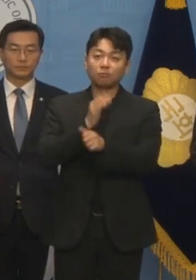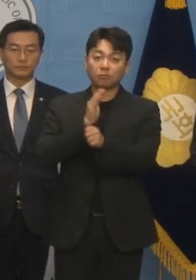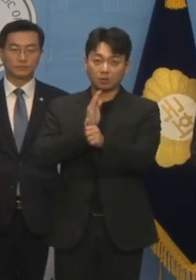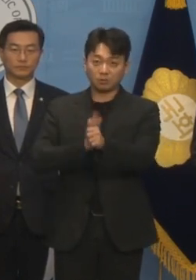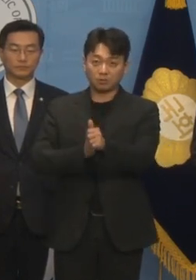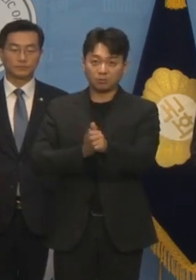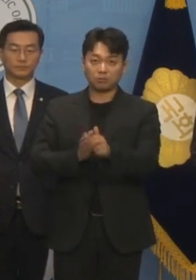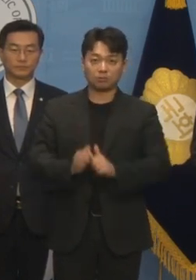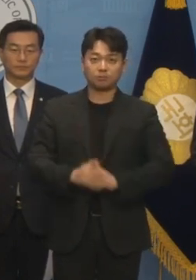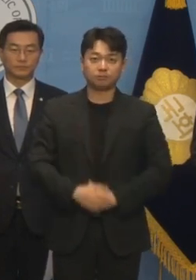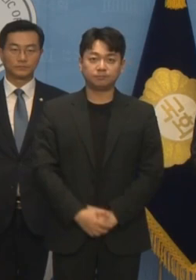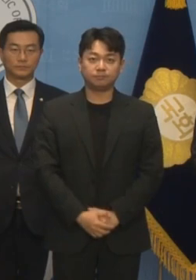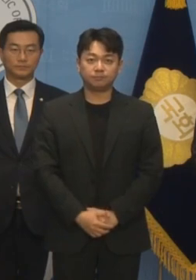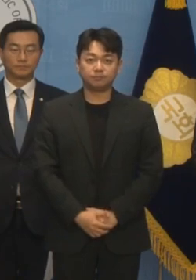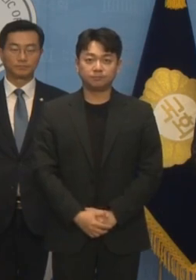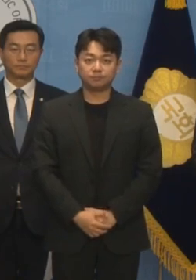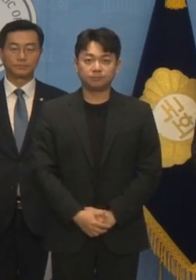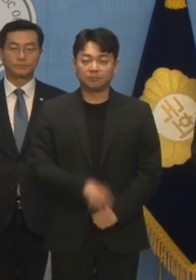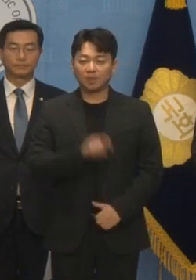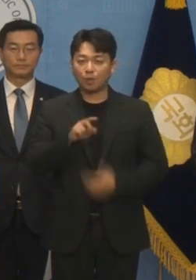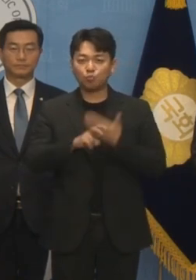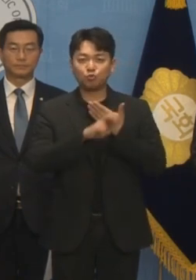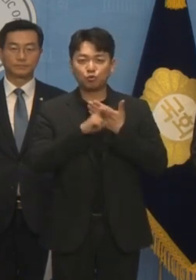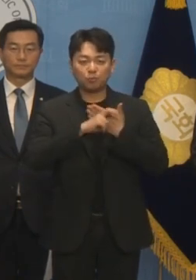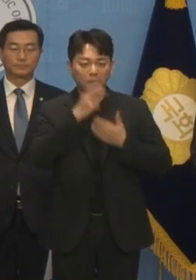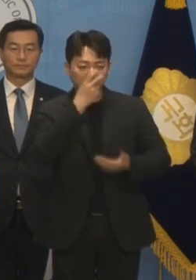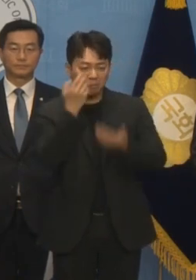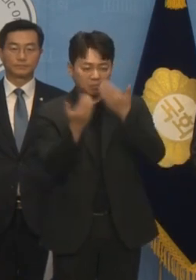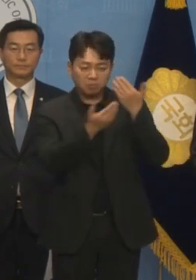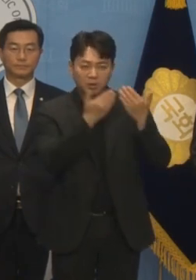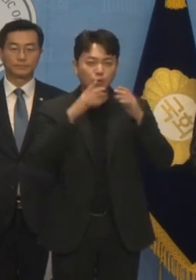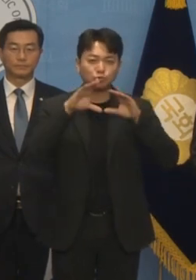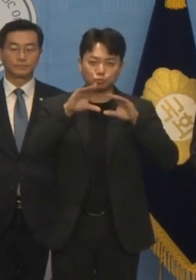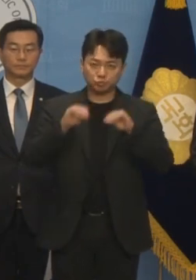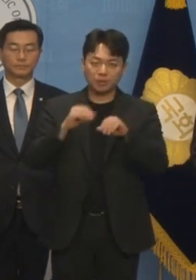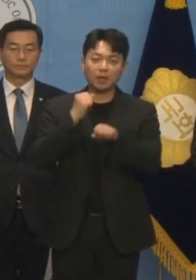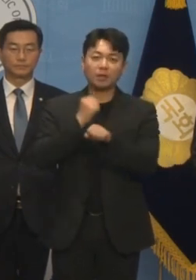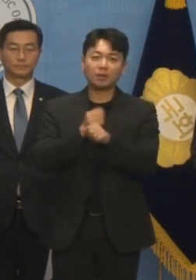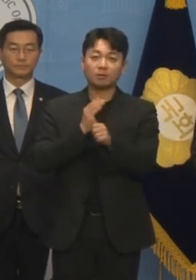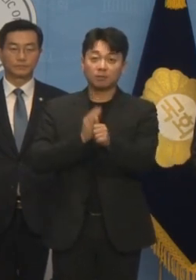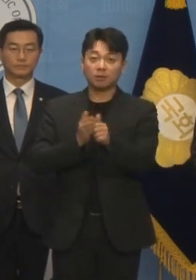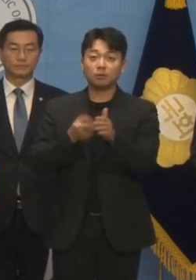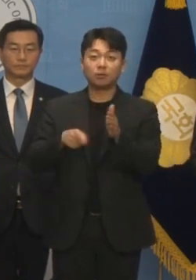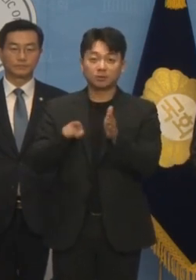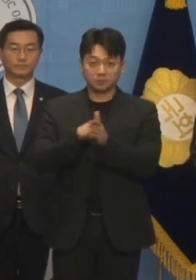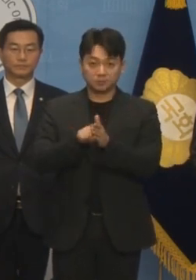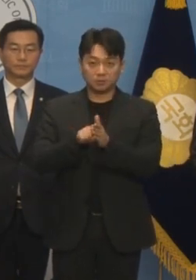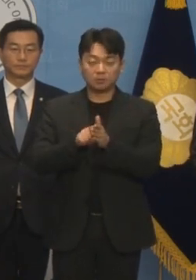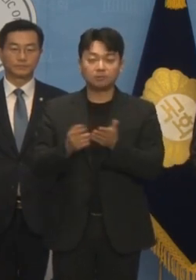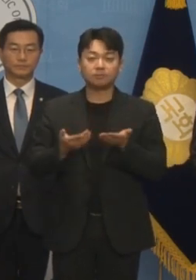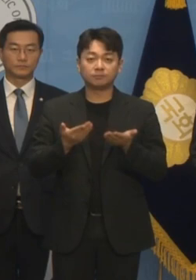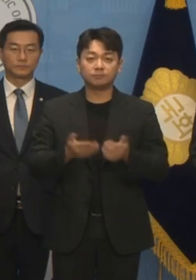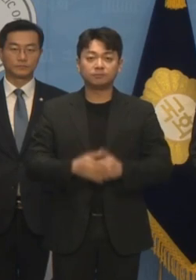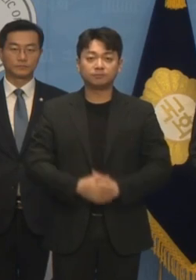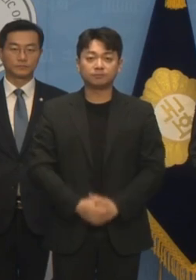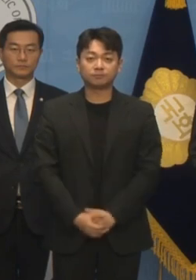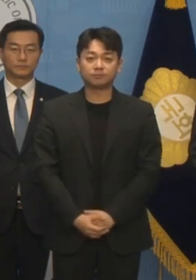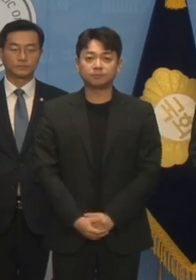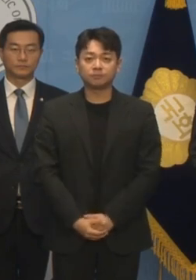식의이 사찰 행위를 중단하도록 요구하기 위해서 나왔습니다 먼저